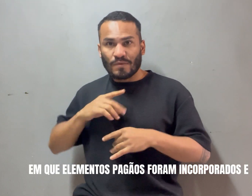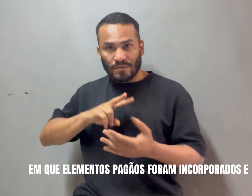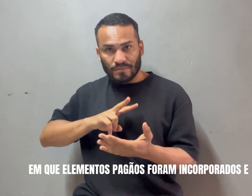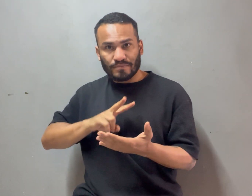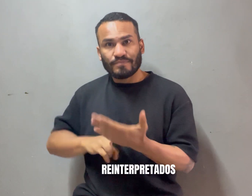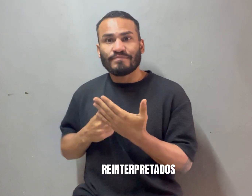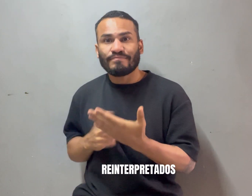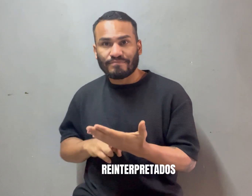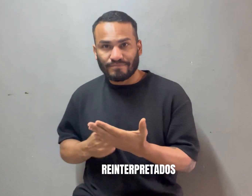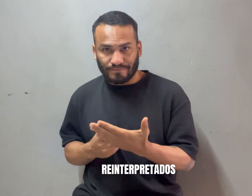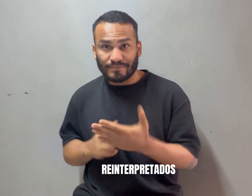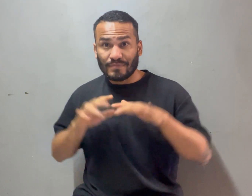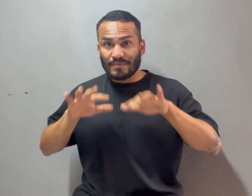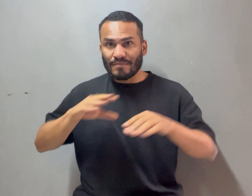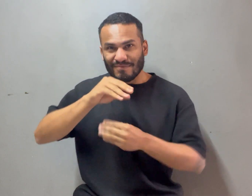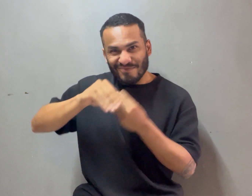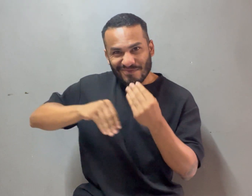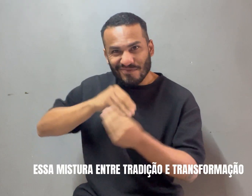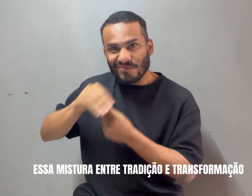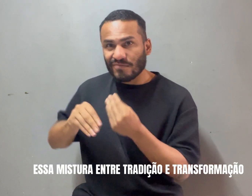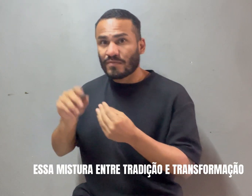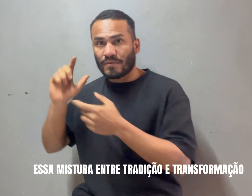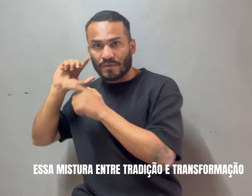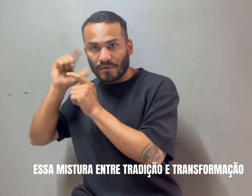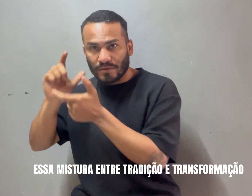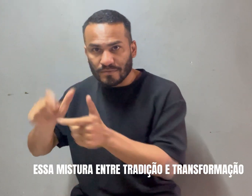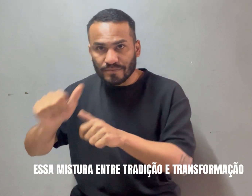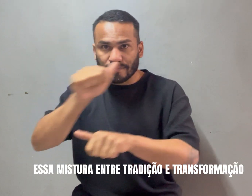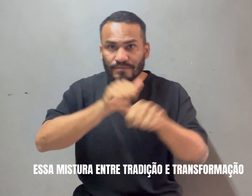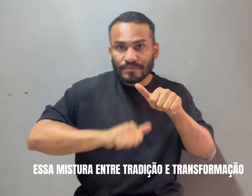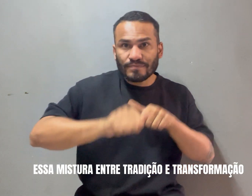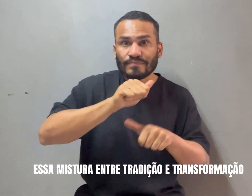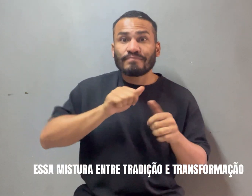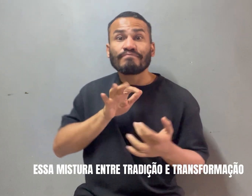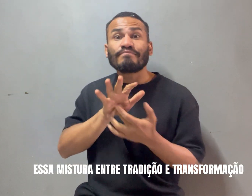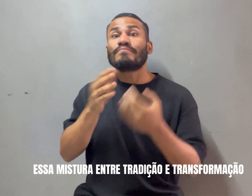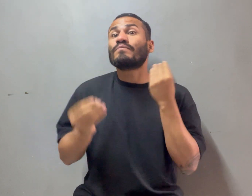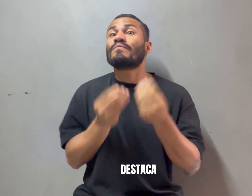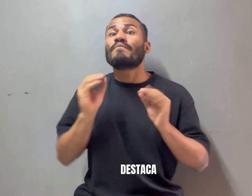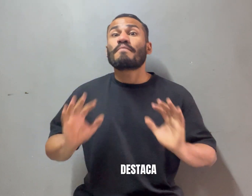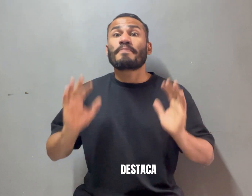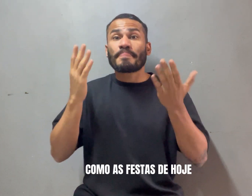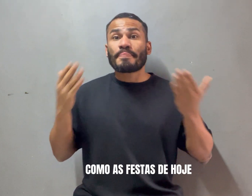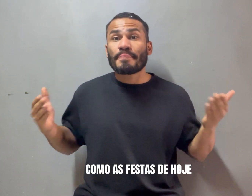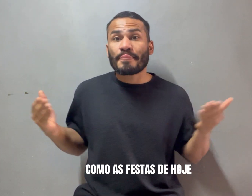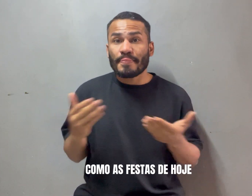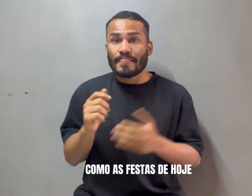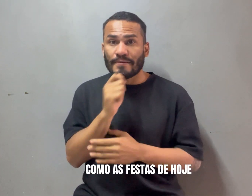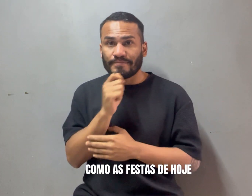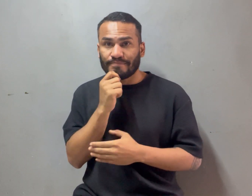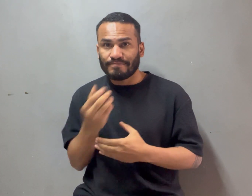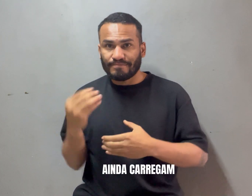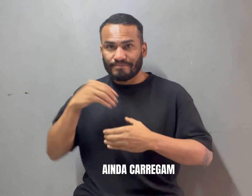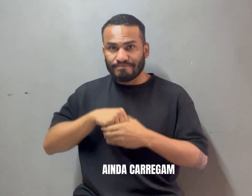e reinterpretados. Essa mistura entre tradição e transformação destaca como as festas de hoje ainda